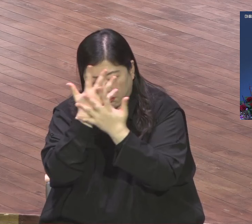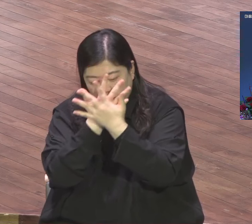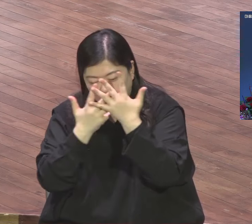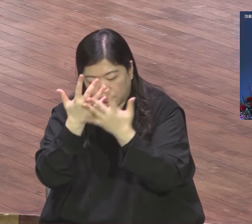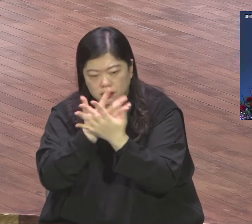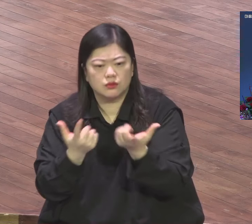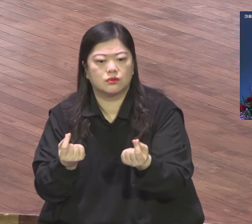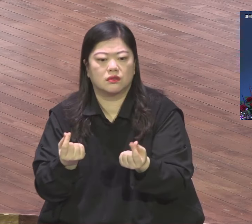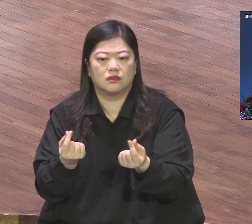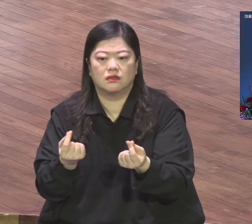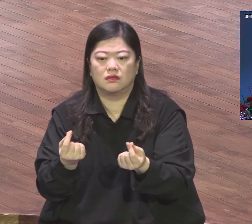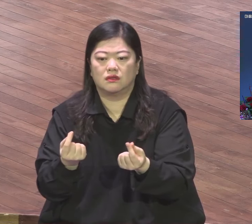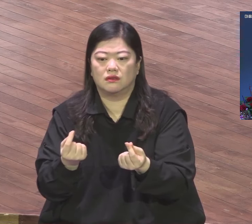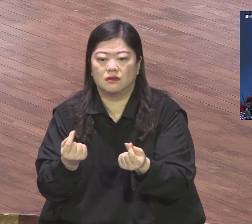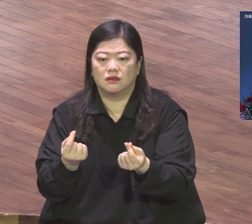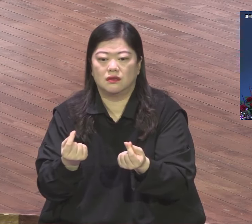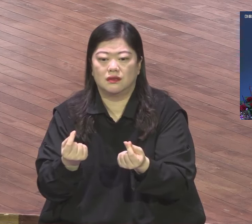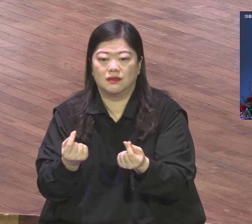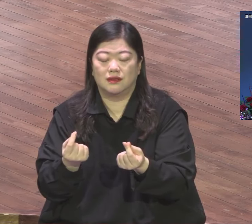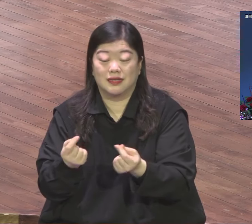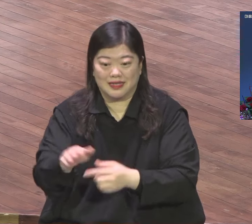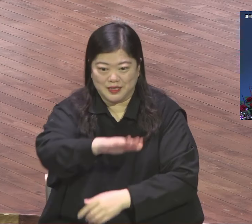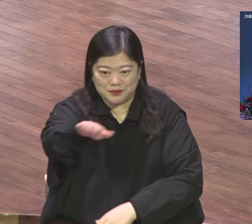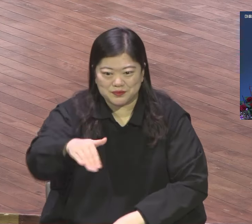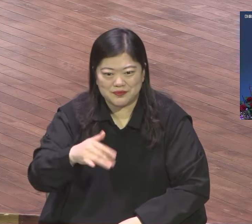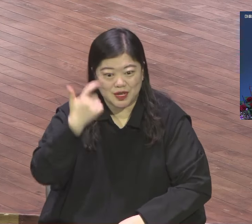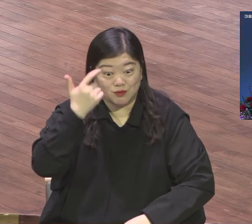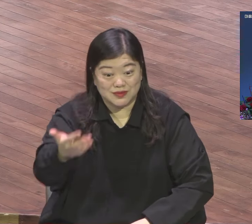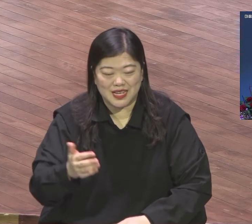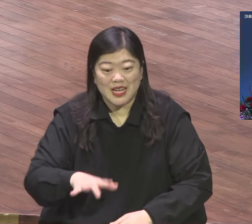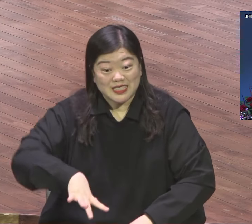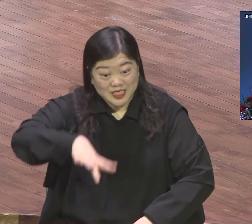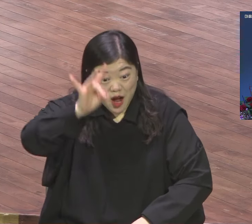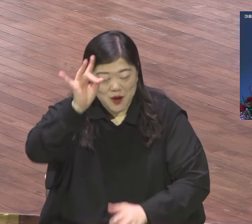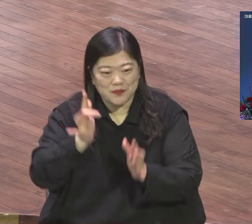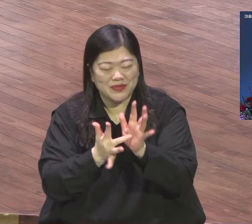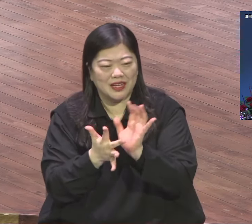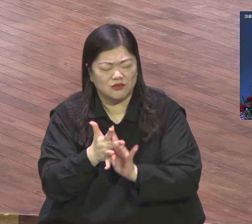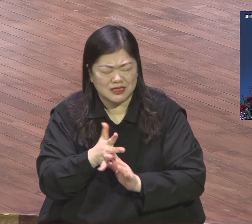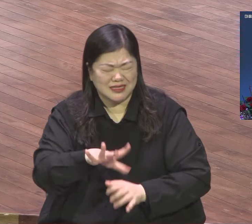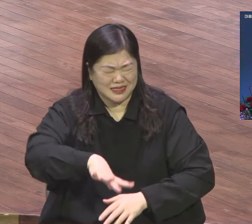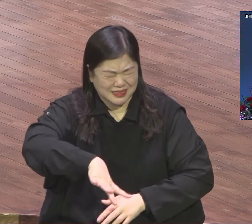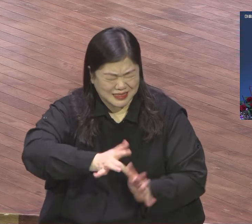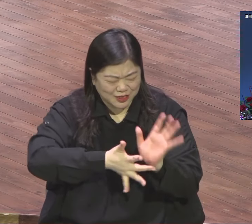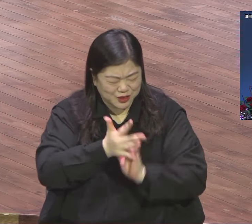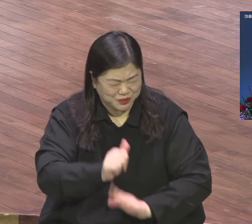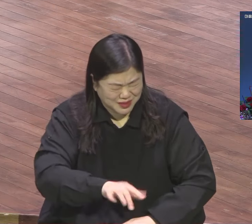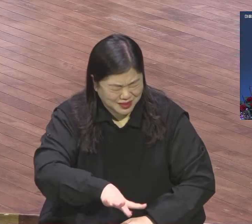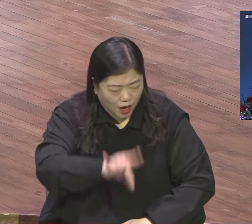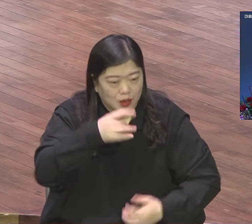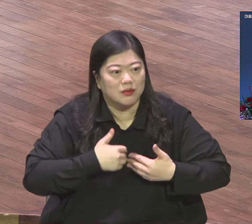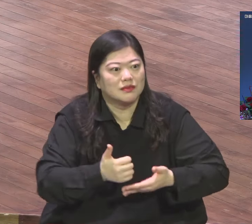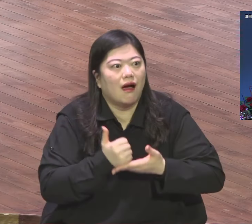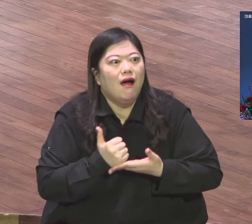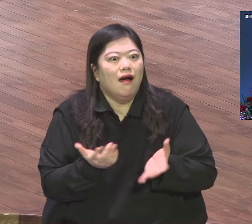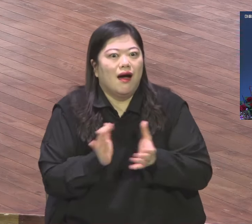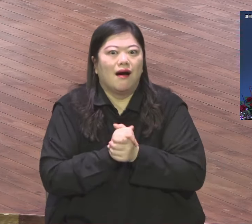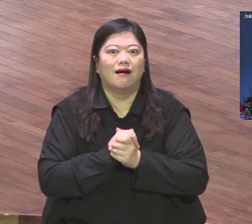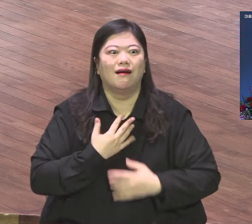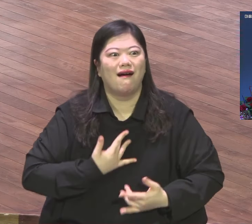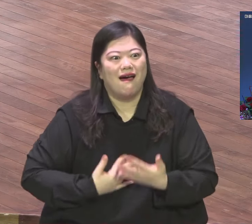없어. 예수 처음 믿을 때는 그래도 감각이 좀 있었는데 예수를 수십 년 믿고